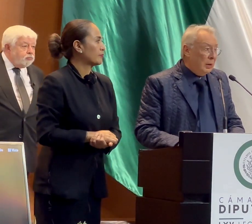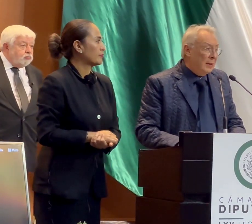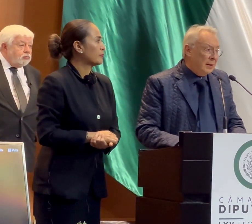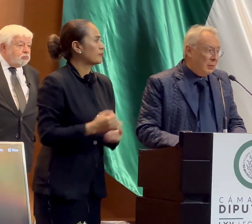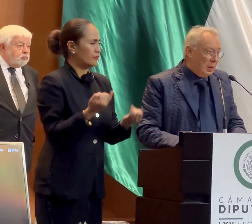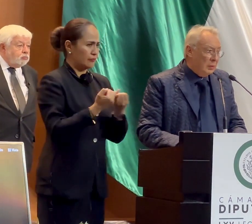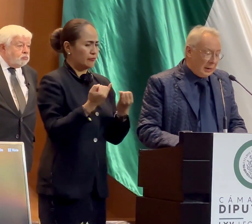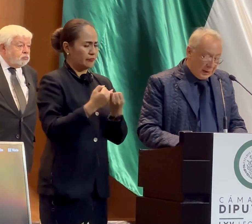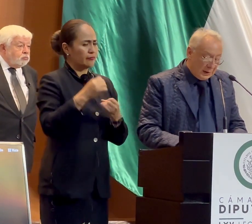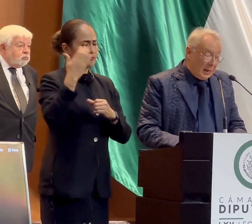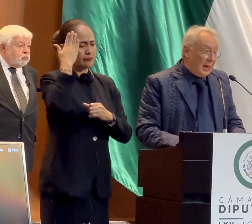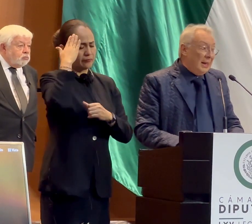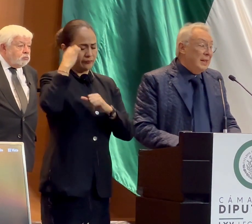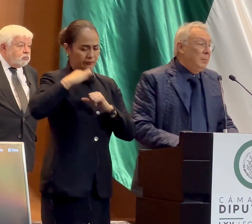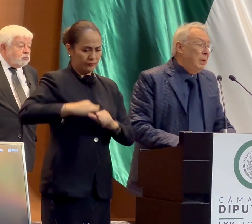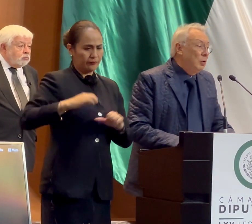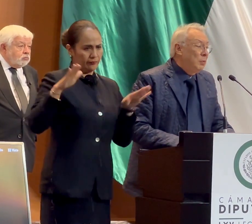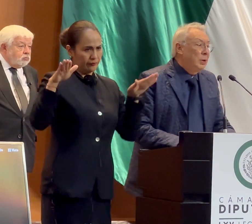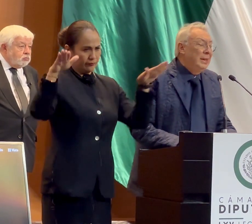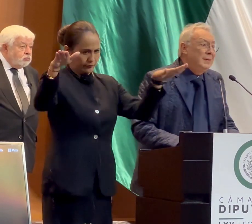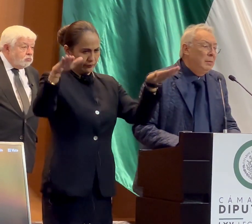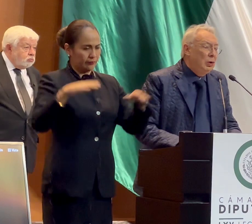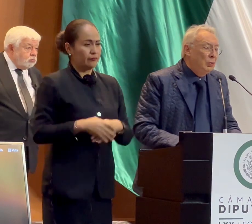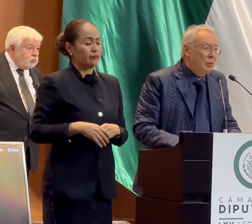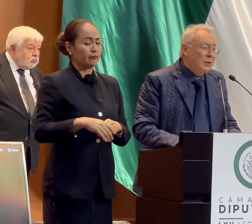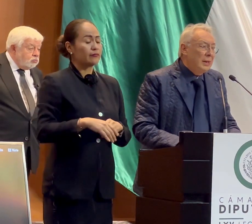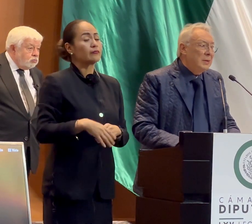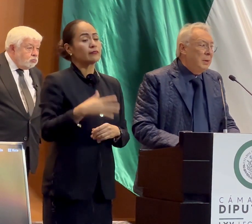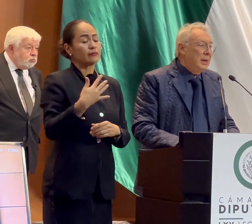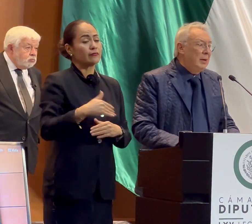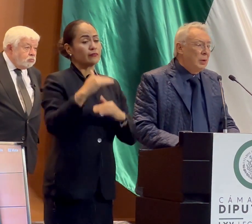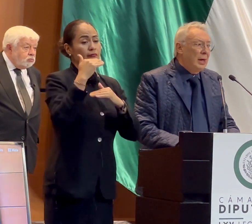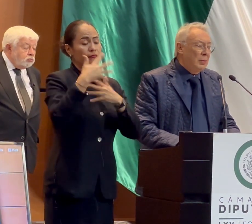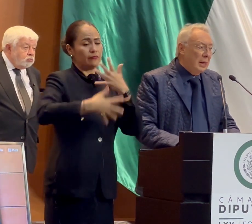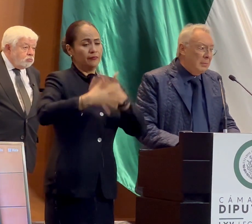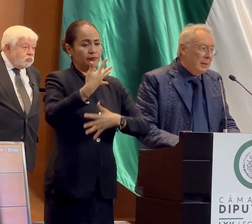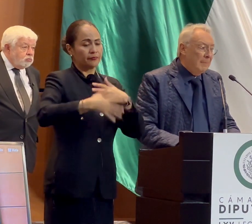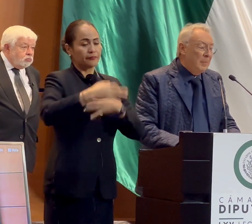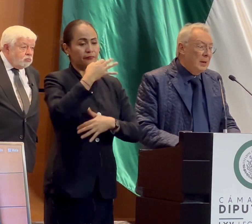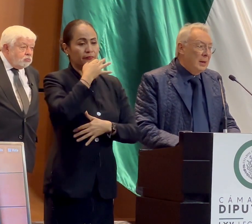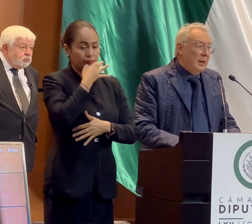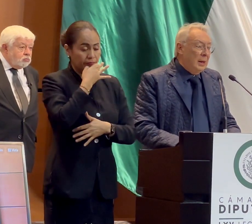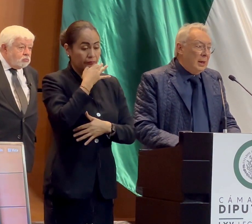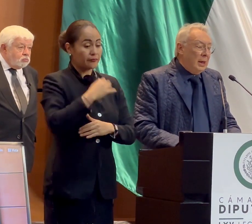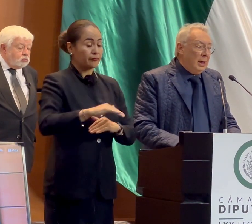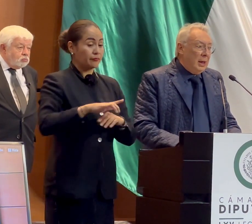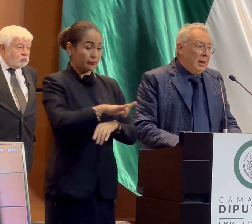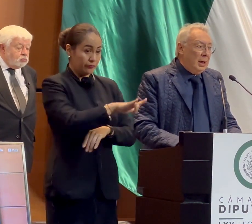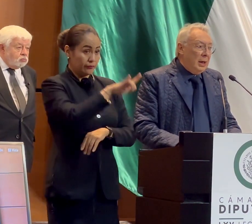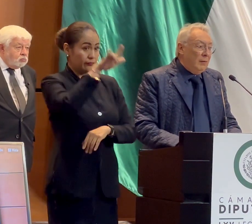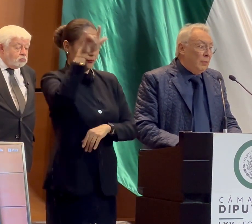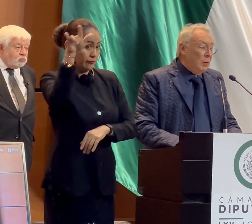las autoridades aeronáuticas. Se impidió por 15 minutos el despegue de una aeronave,